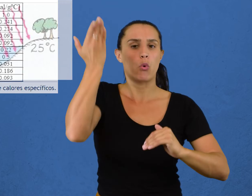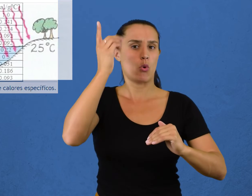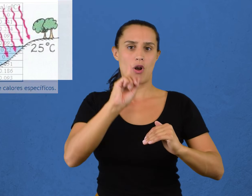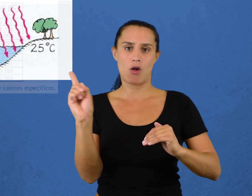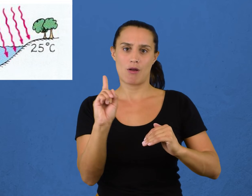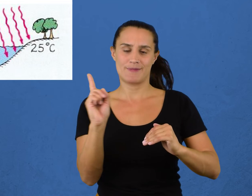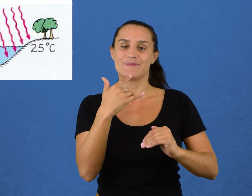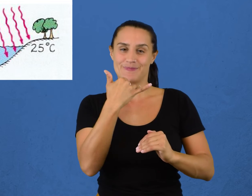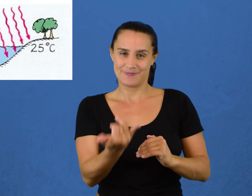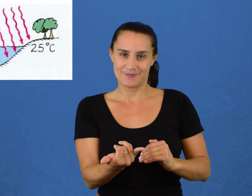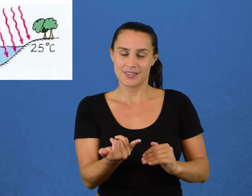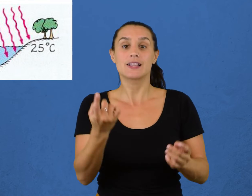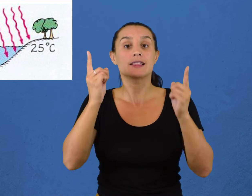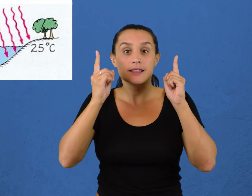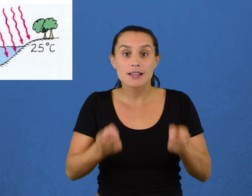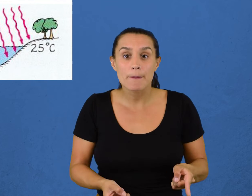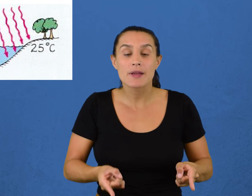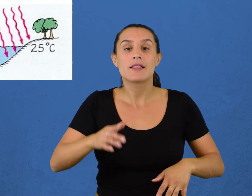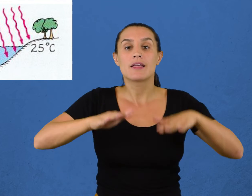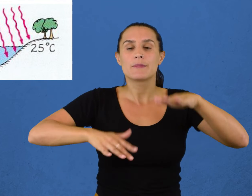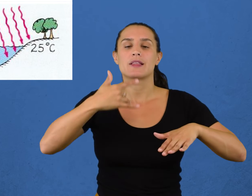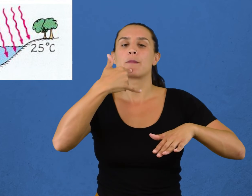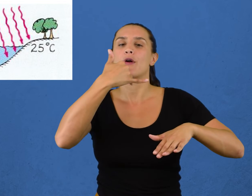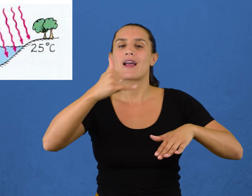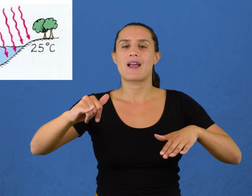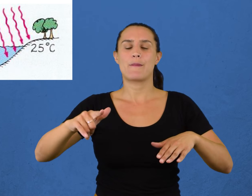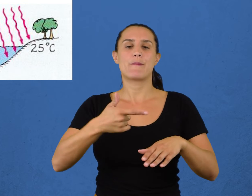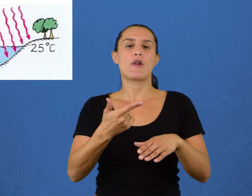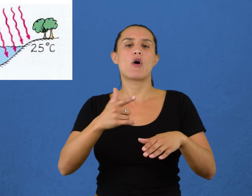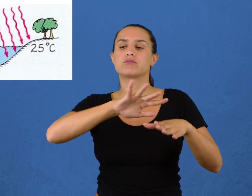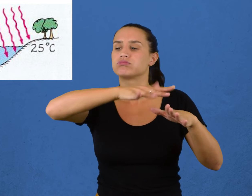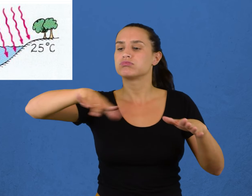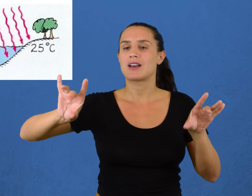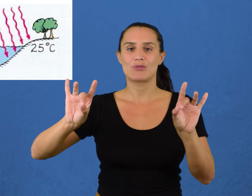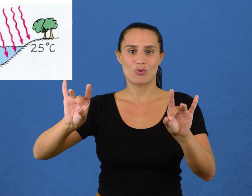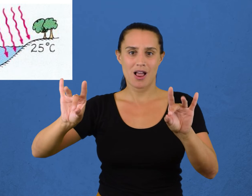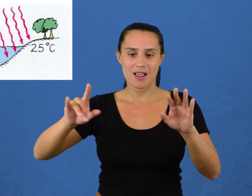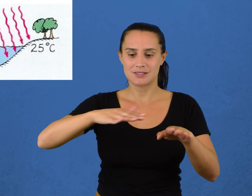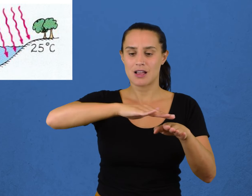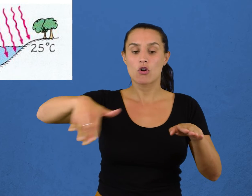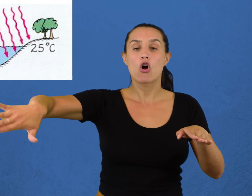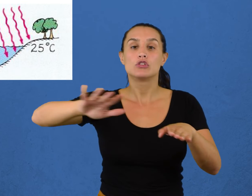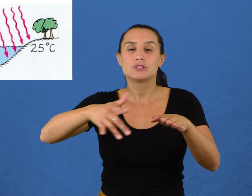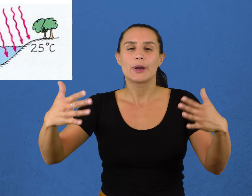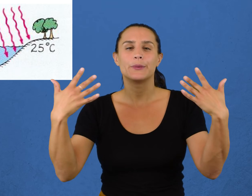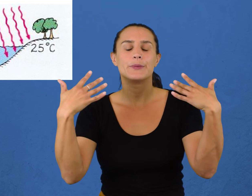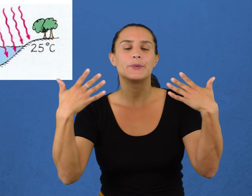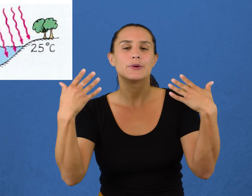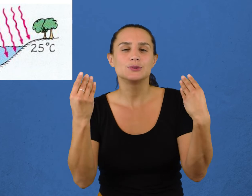Del mismo modo, también atenúa las variaciones de temperatura, y la temperatura de las zonas costeras son más suaves que las de las